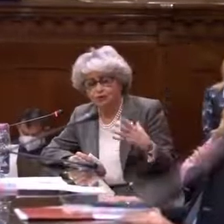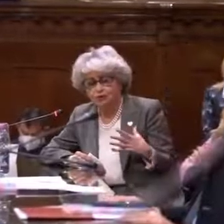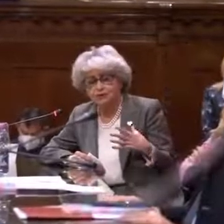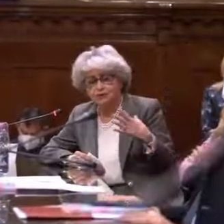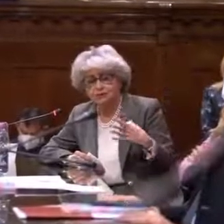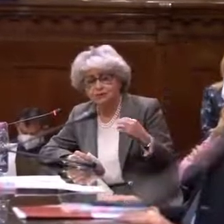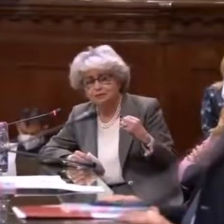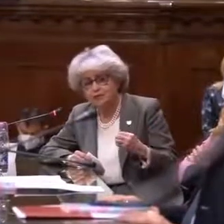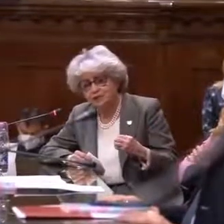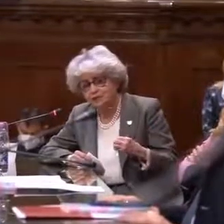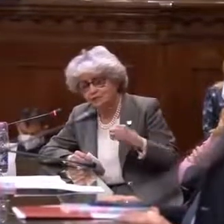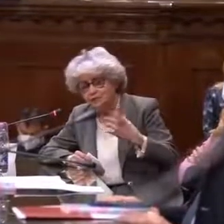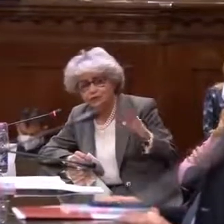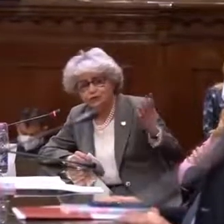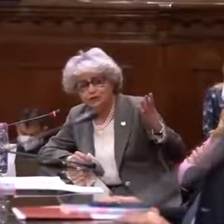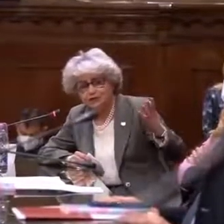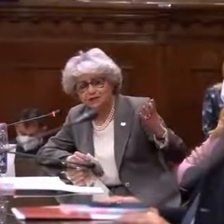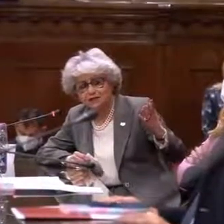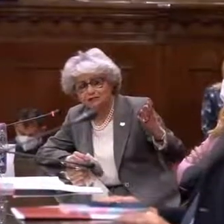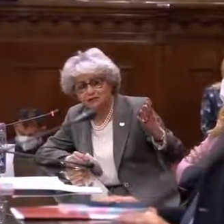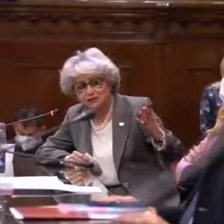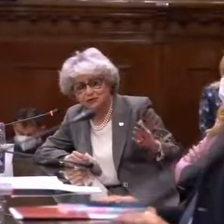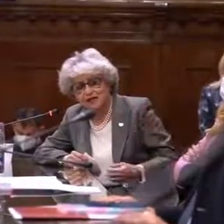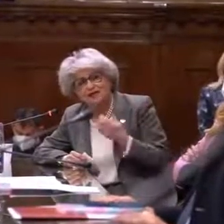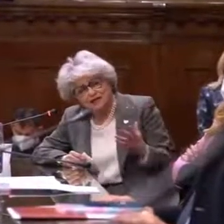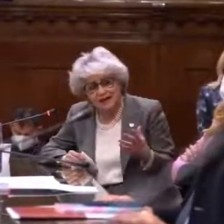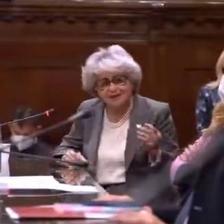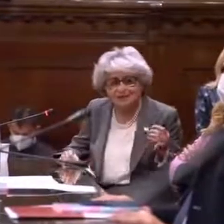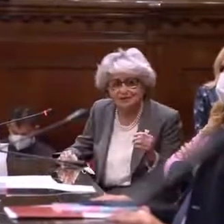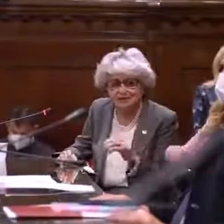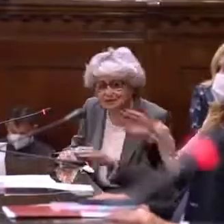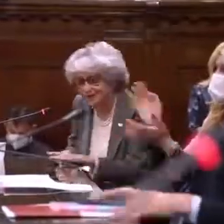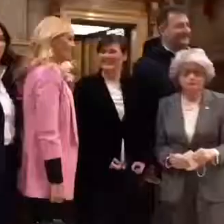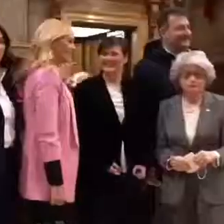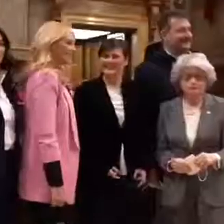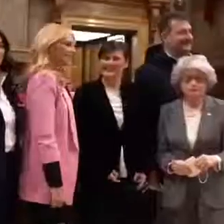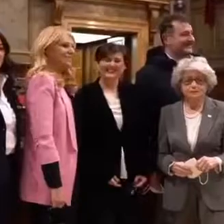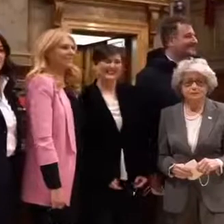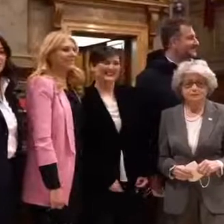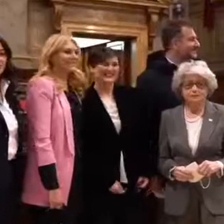che Eleonora è sempre presente come le volontarie del telefono rosa. Grazie.